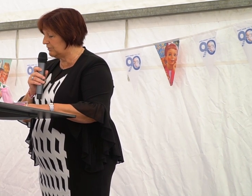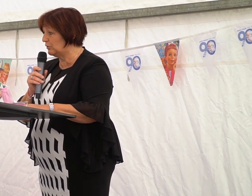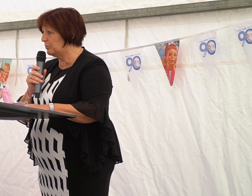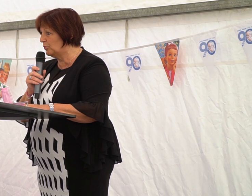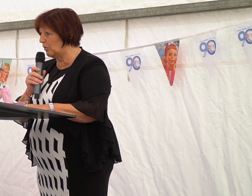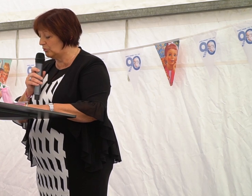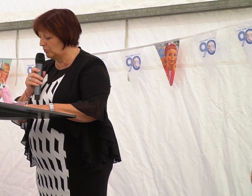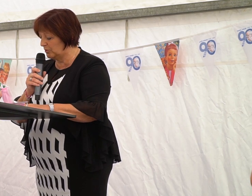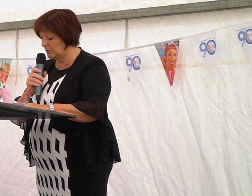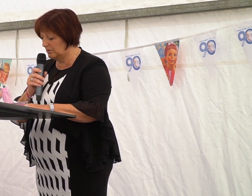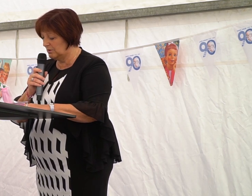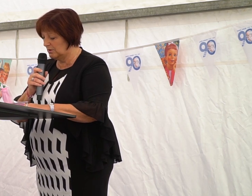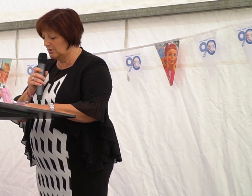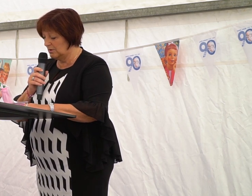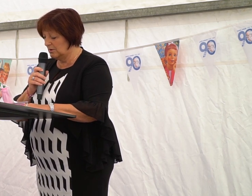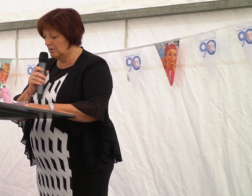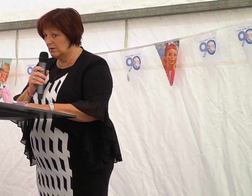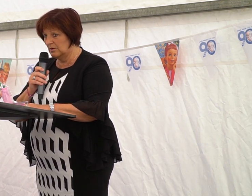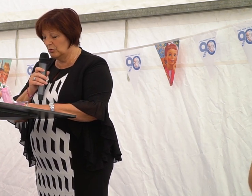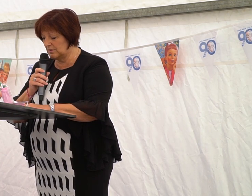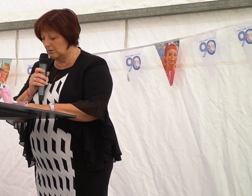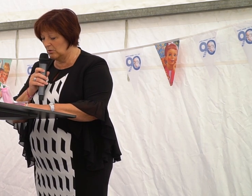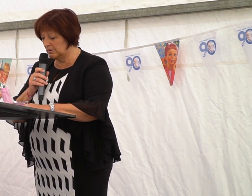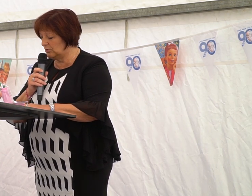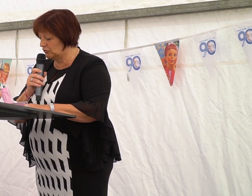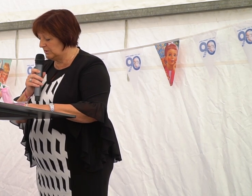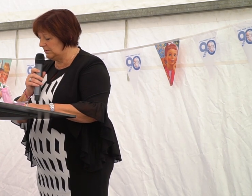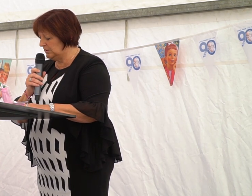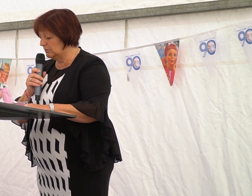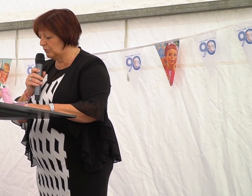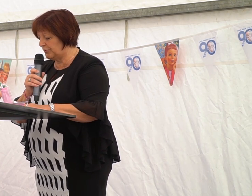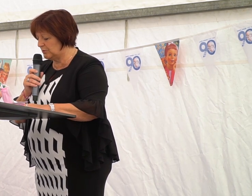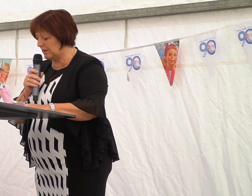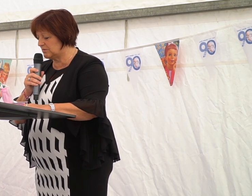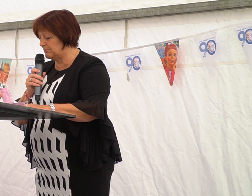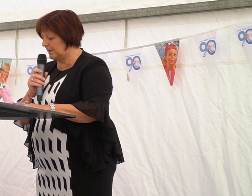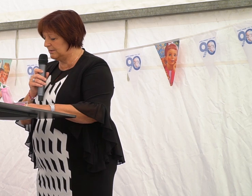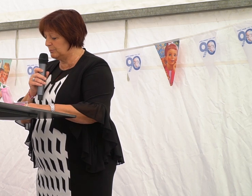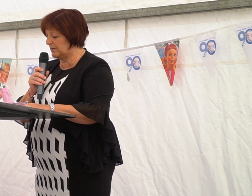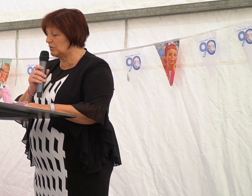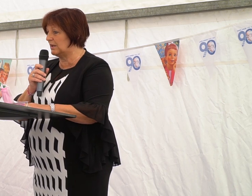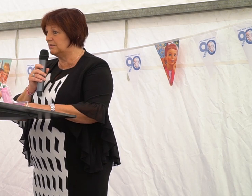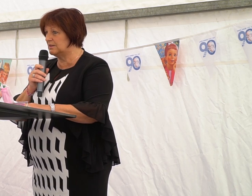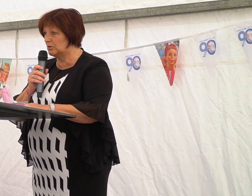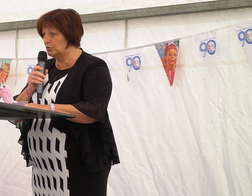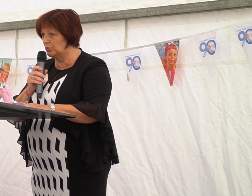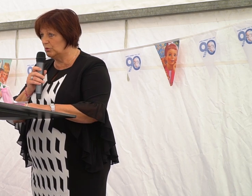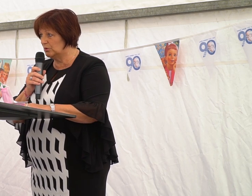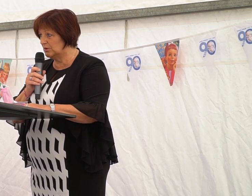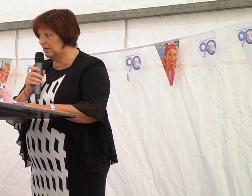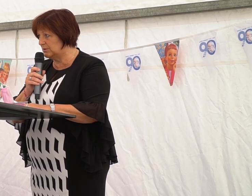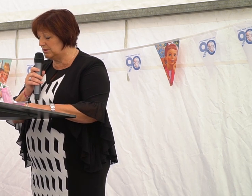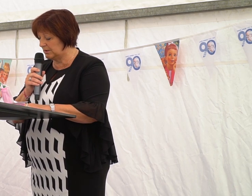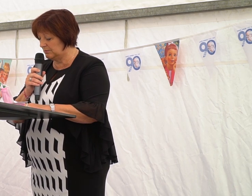souvenir avec le plus grand nombre. Le talent et le génie ont fait de Marcel Marlier une personnalité